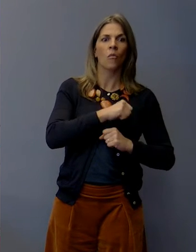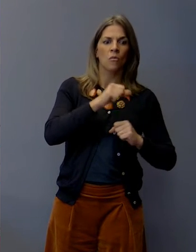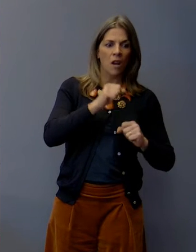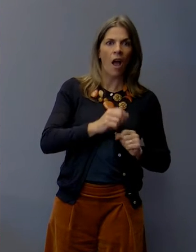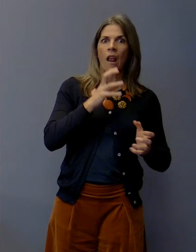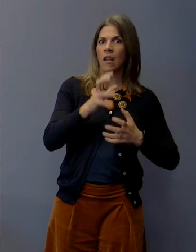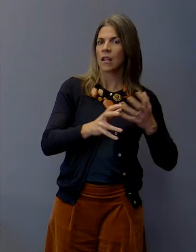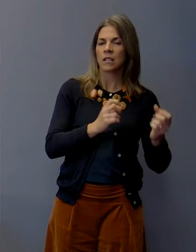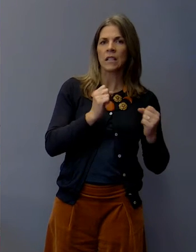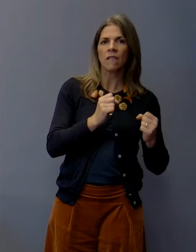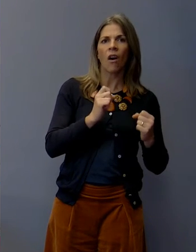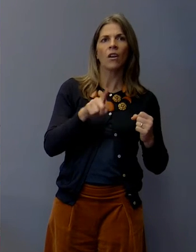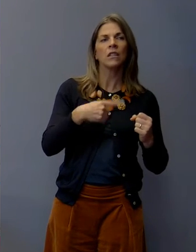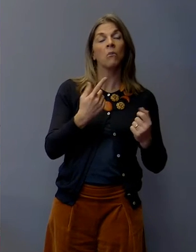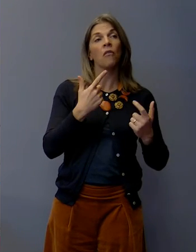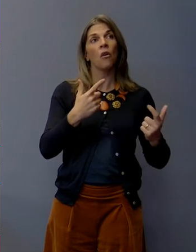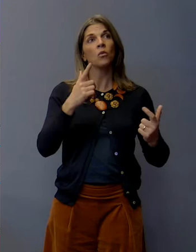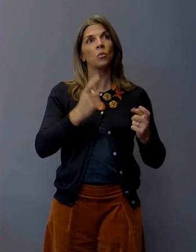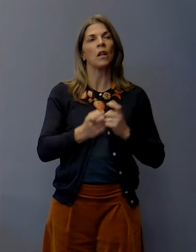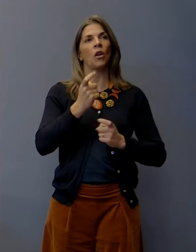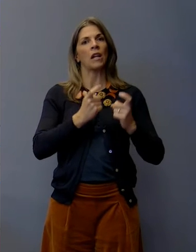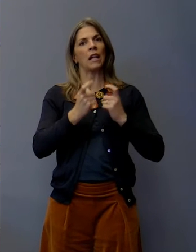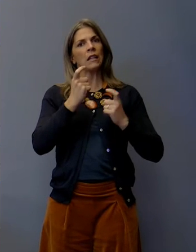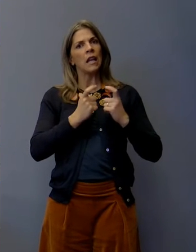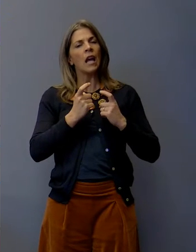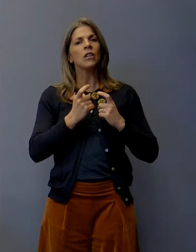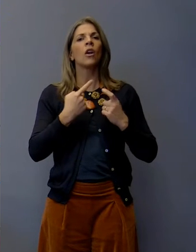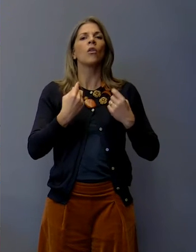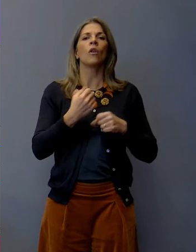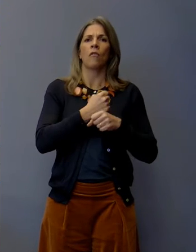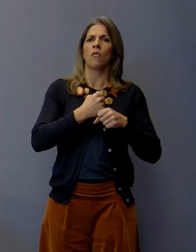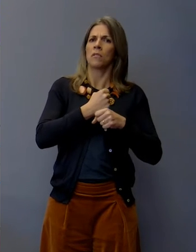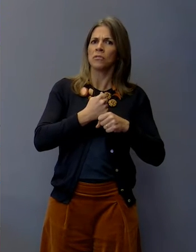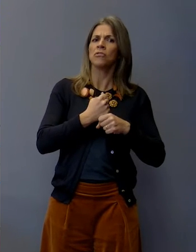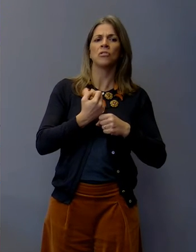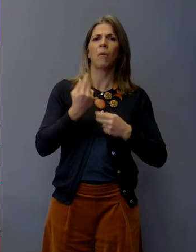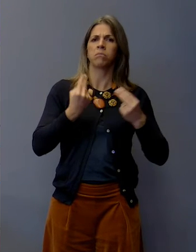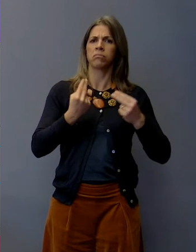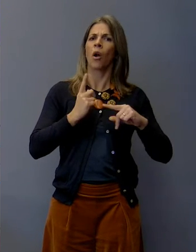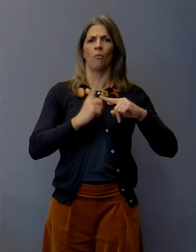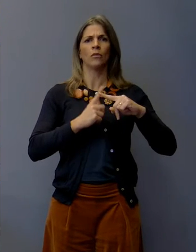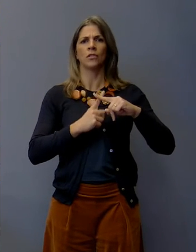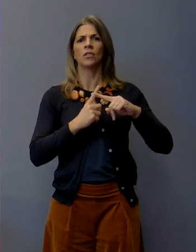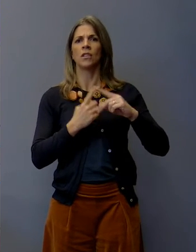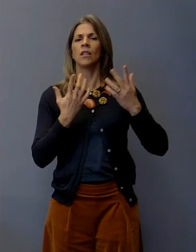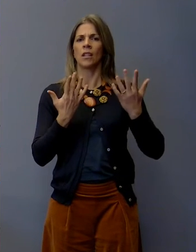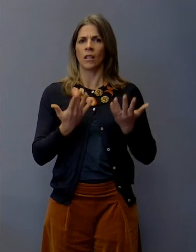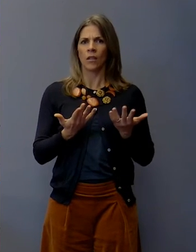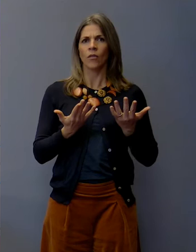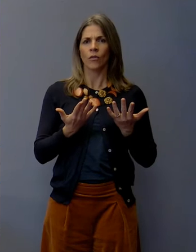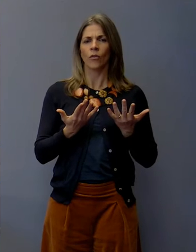c'è stato un ripensamento si è tornata indietro le farmacie sono in attivo sono ancora nell'ambito della